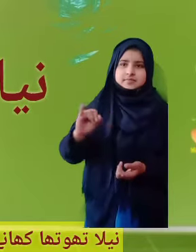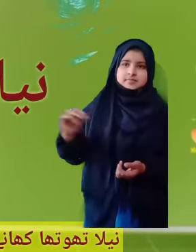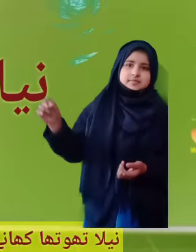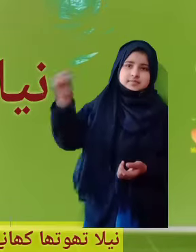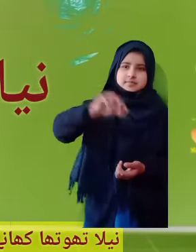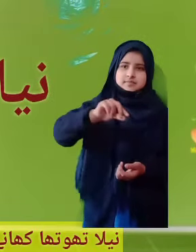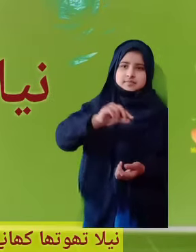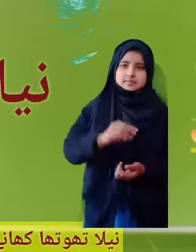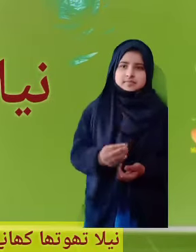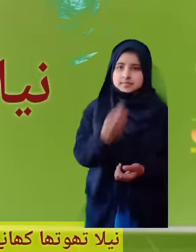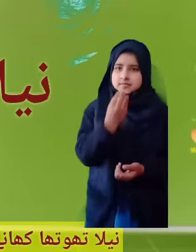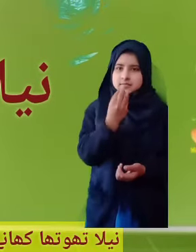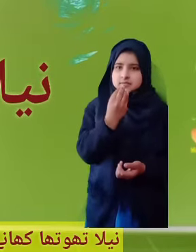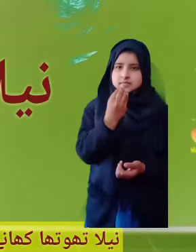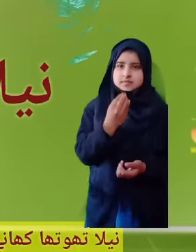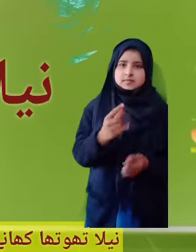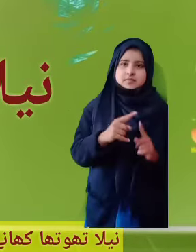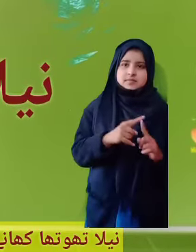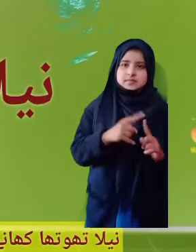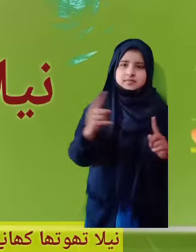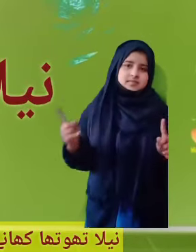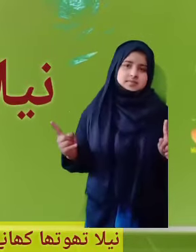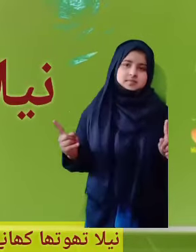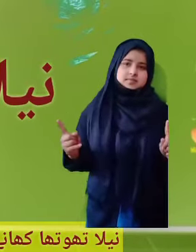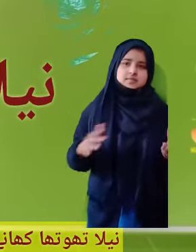नीला थोथा खाने से